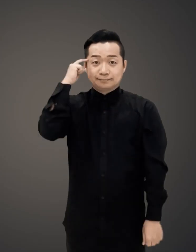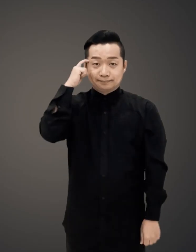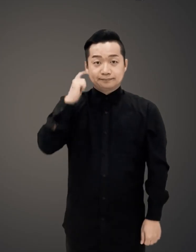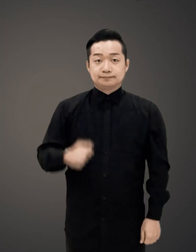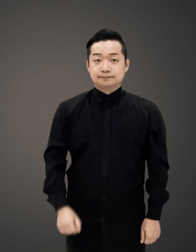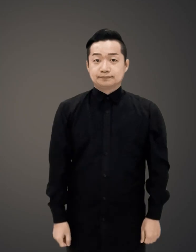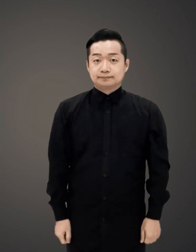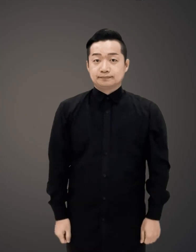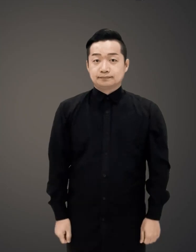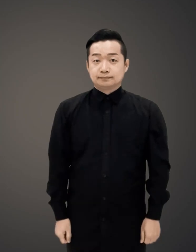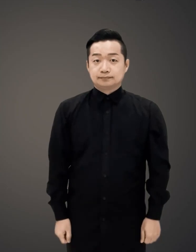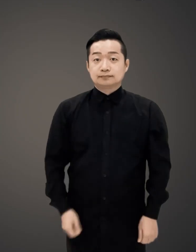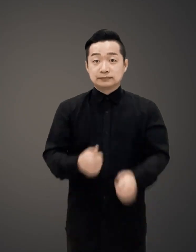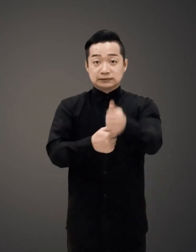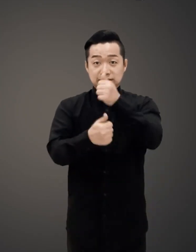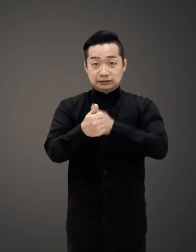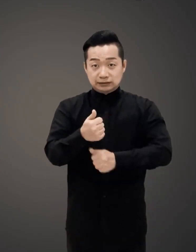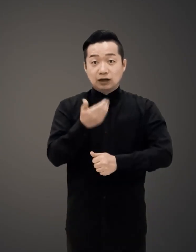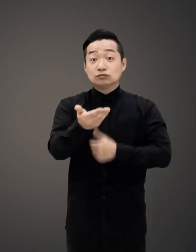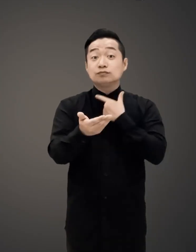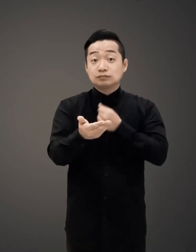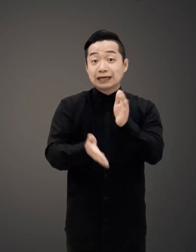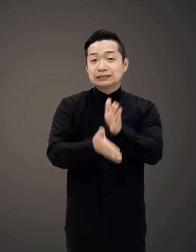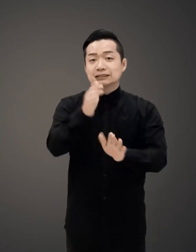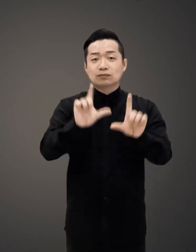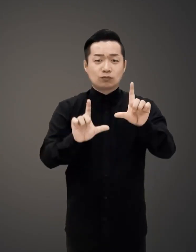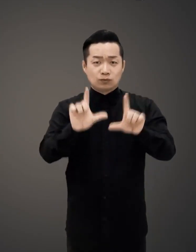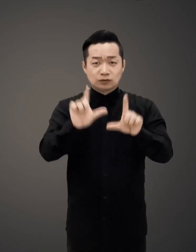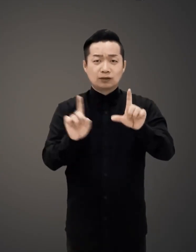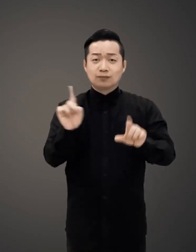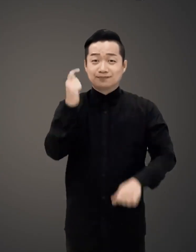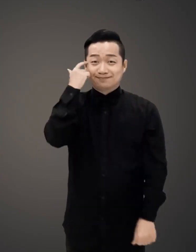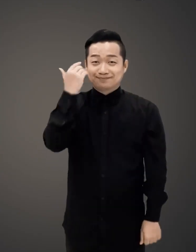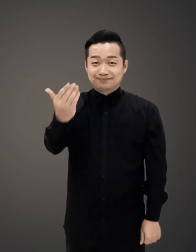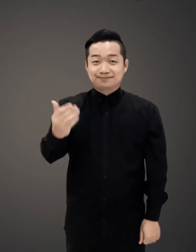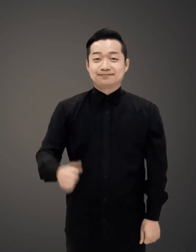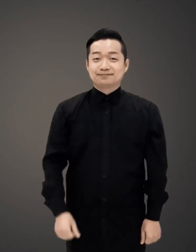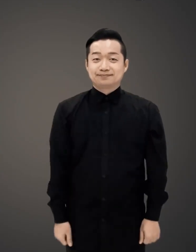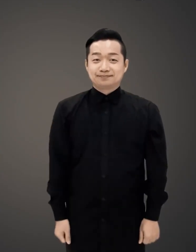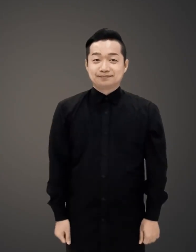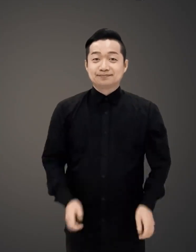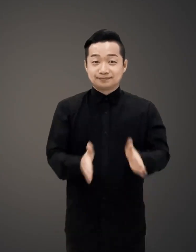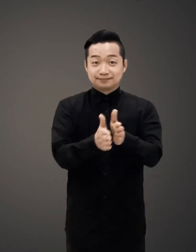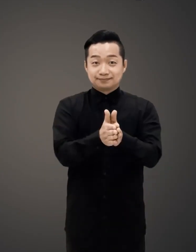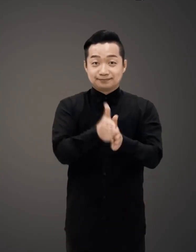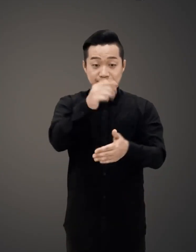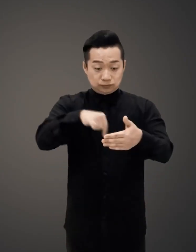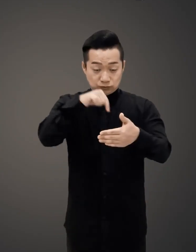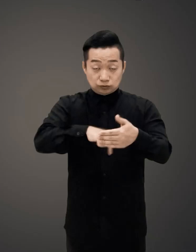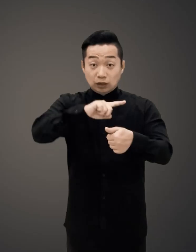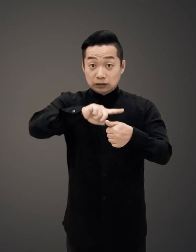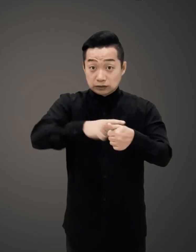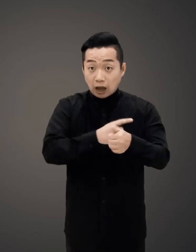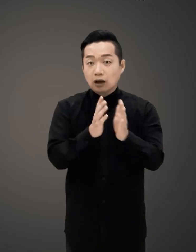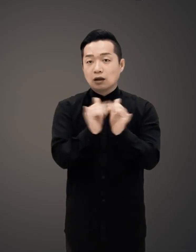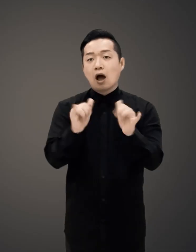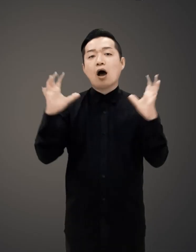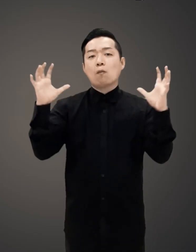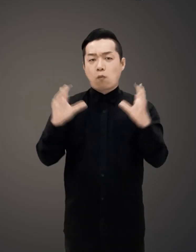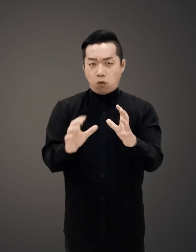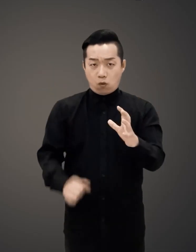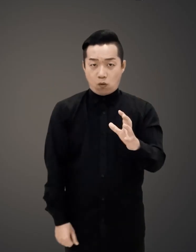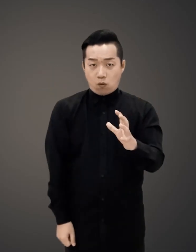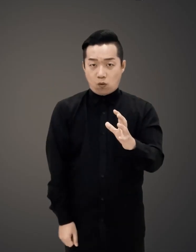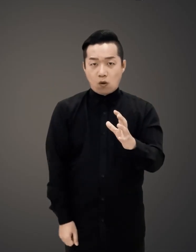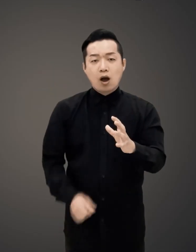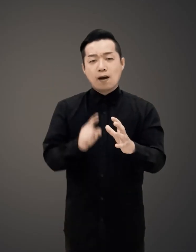생각을 합니다. 다음 세대에 물려주고 싶은 도시는 어떤 모습인가요? 그러니까 도시 속에서 자연스럽게 사람들이